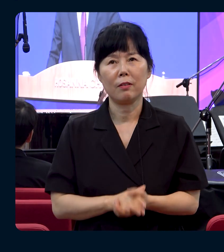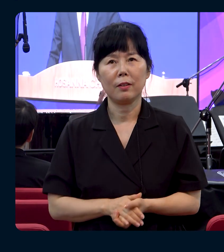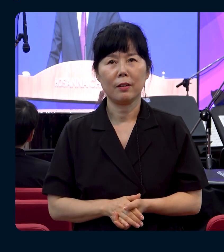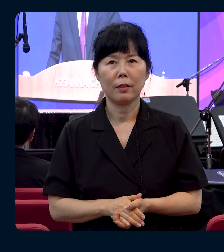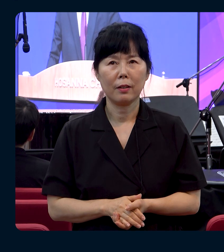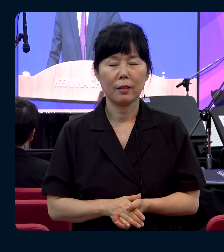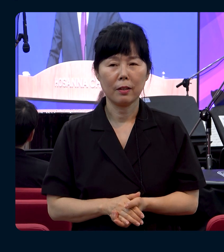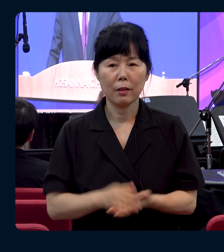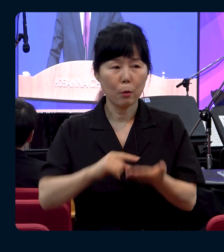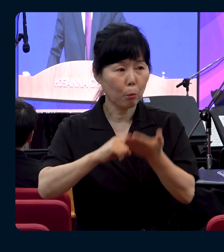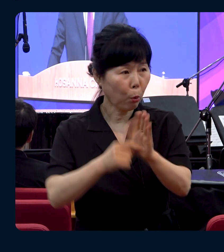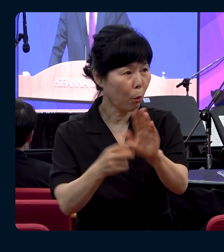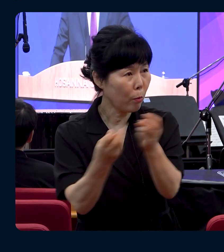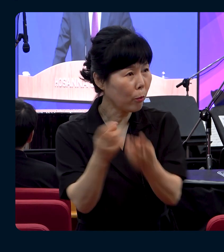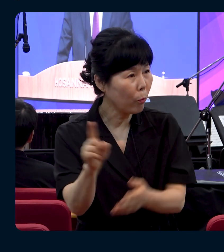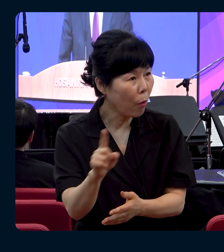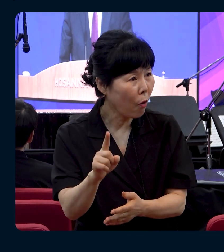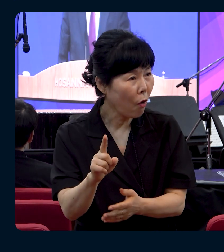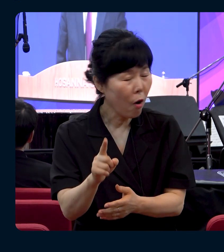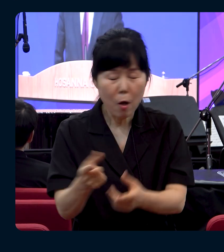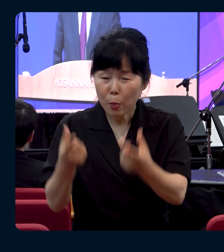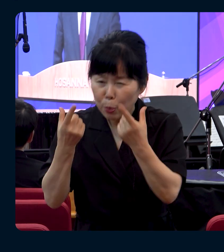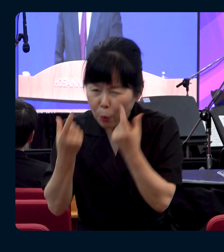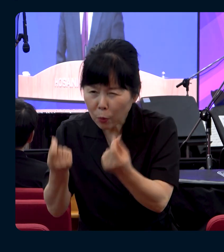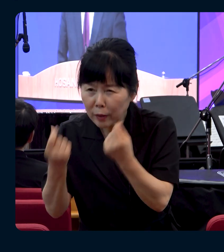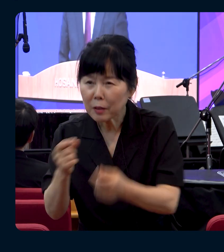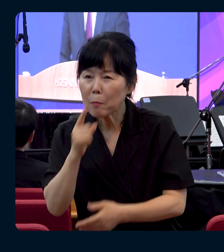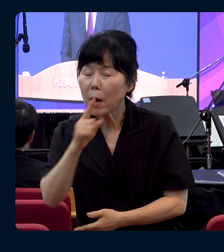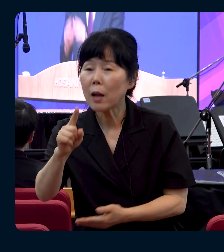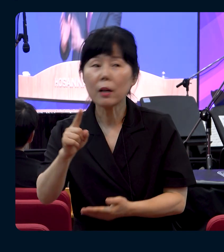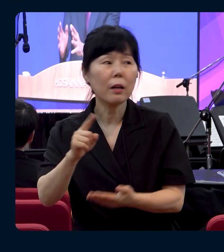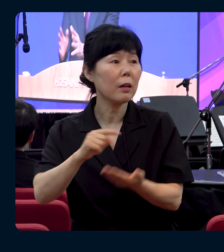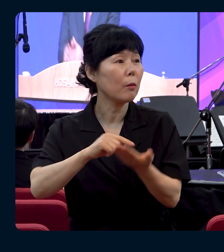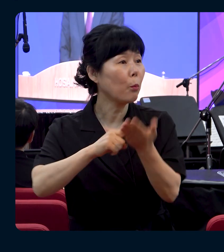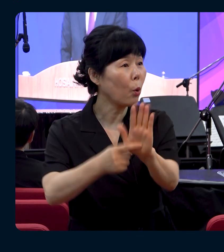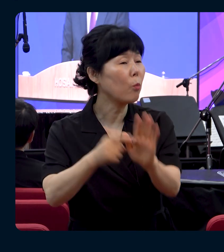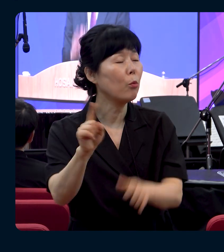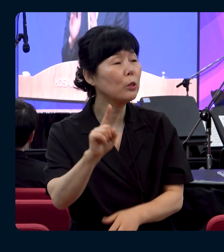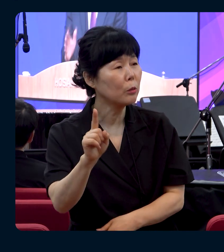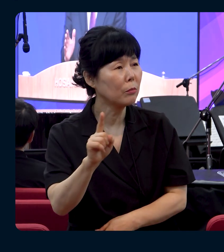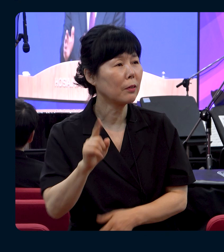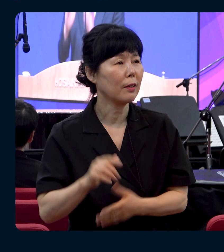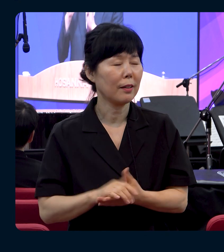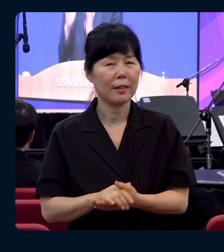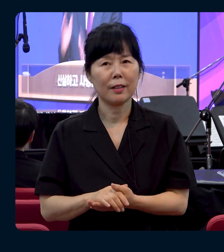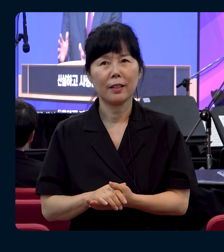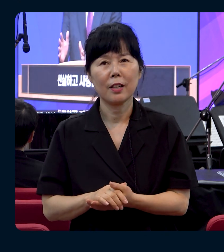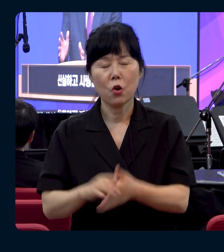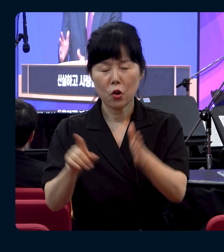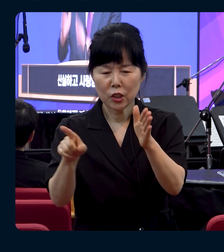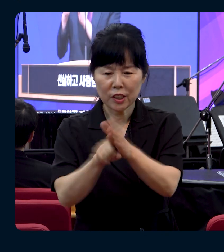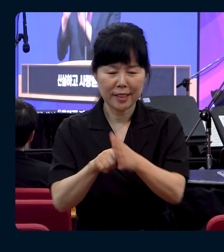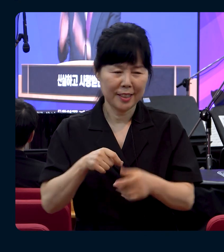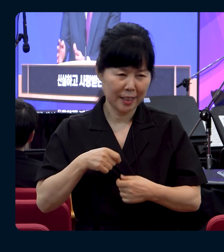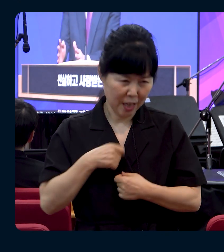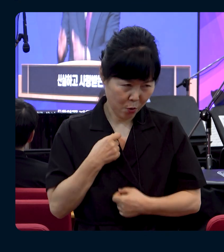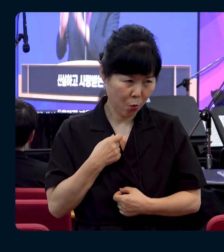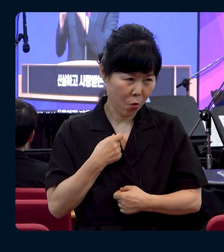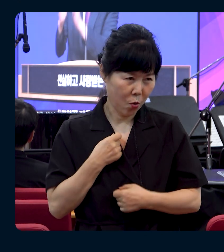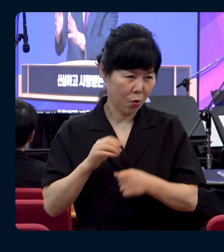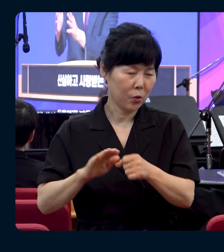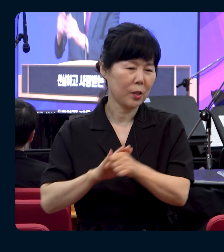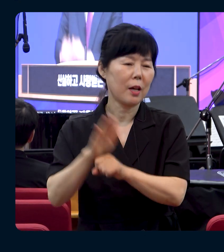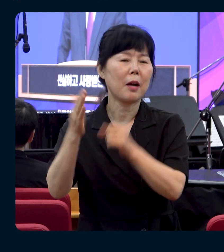표현입니까? 두 사람에게 공통적으로 사도 바울이 쓰고 있는 표현이 있죠. 어떤 표현입니까? 그렇죠. 신실하고